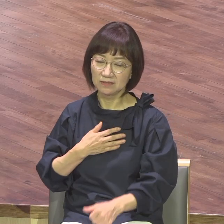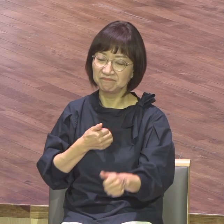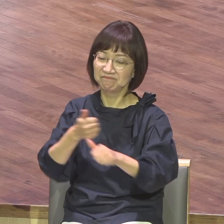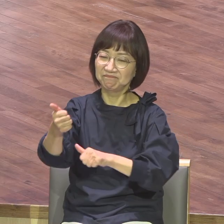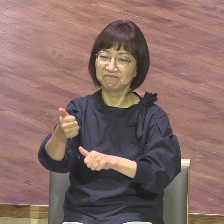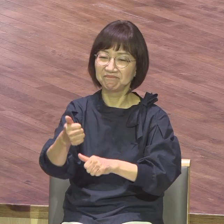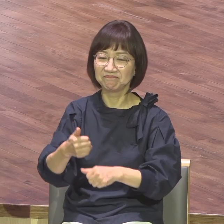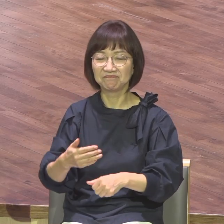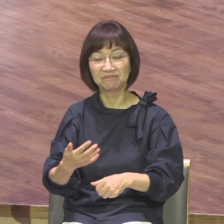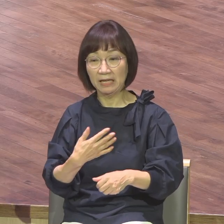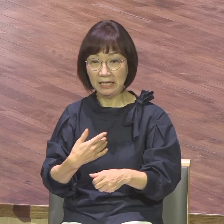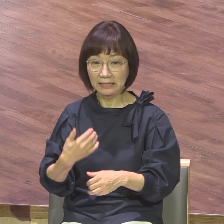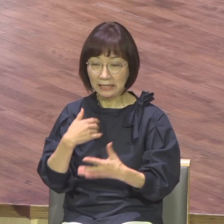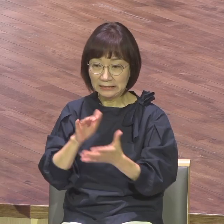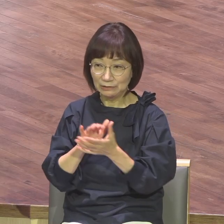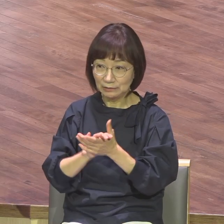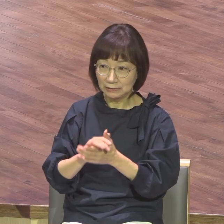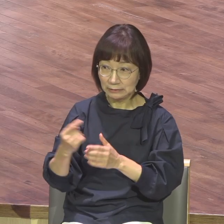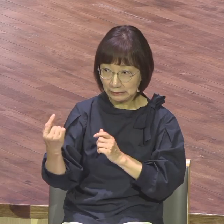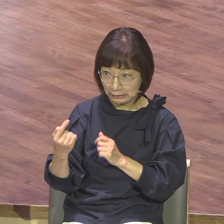아예 피해, 아예 피해.